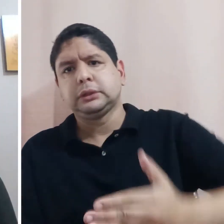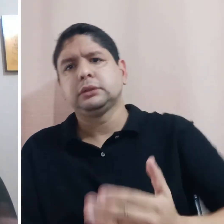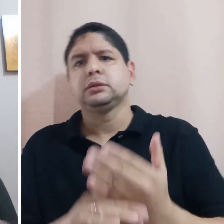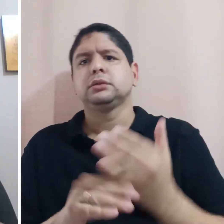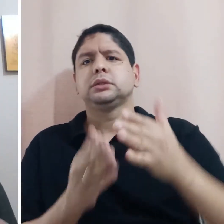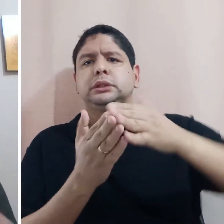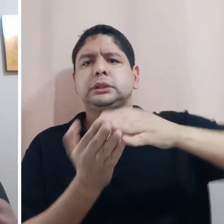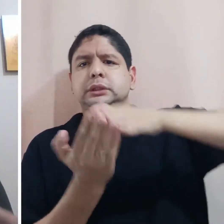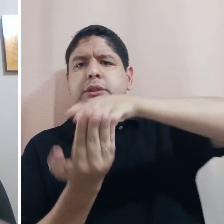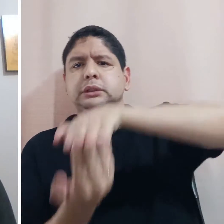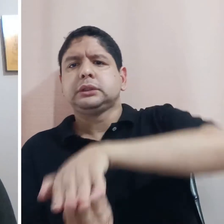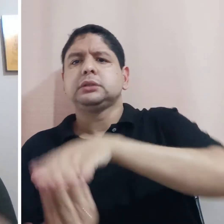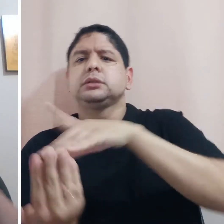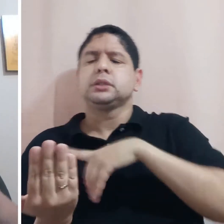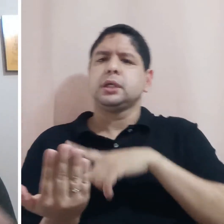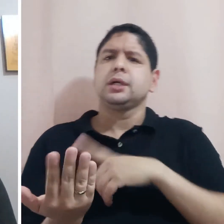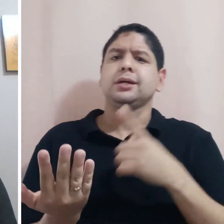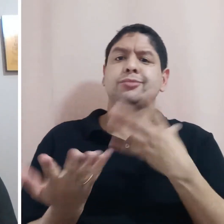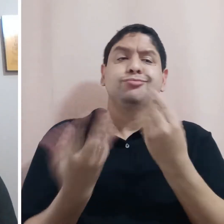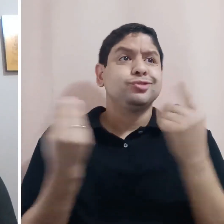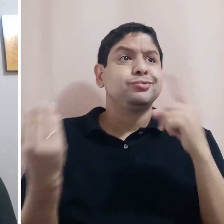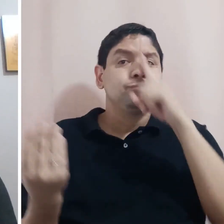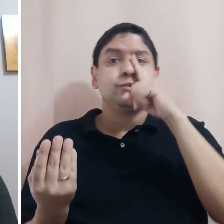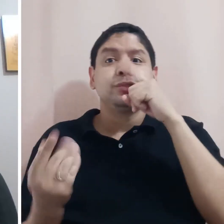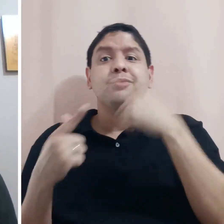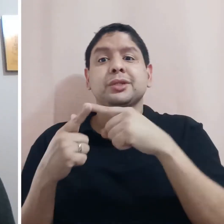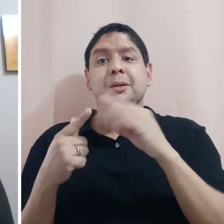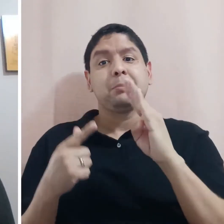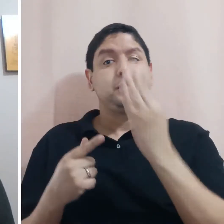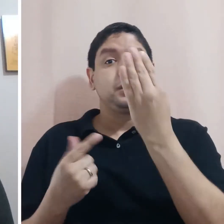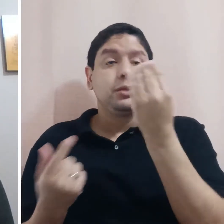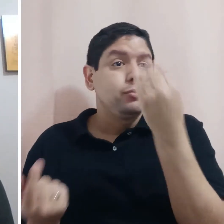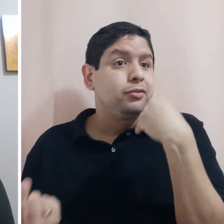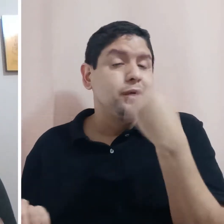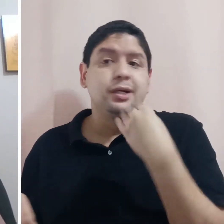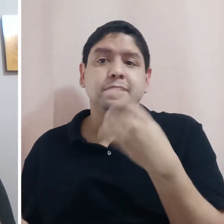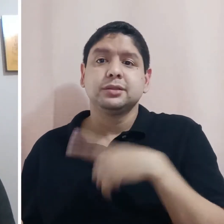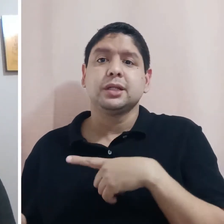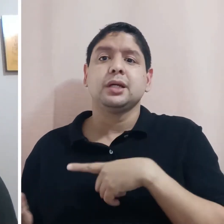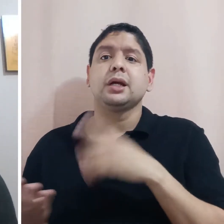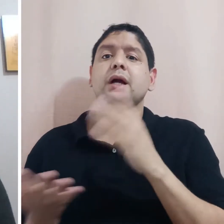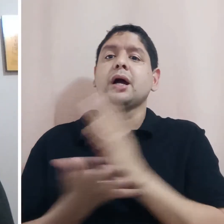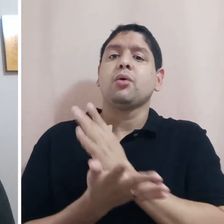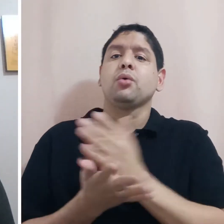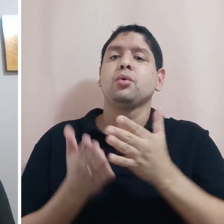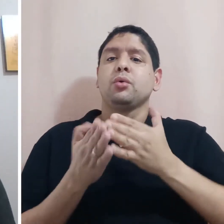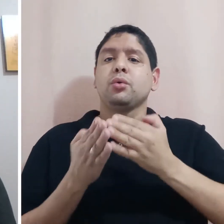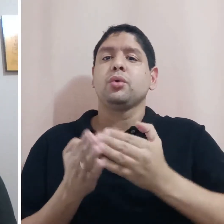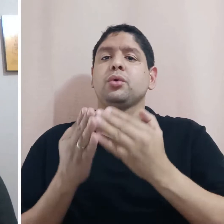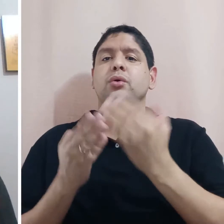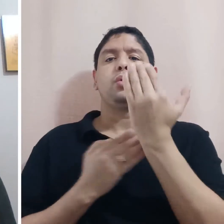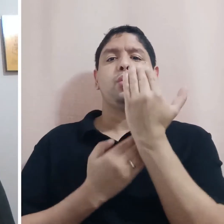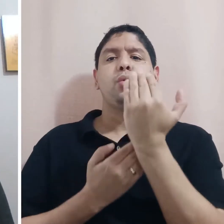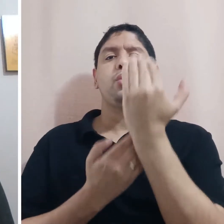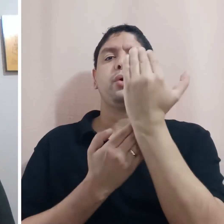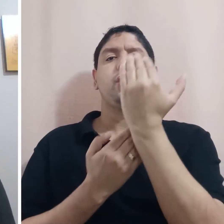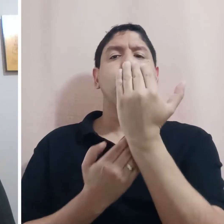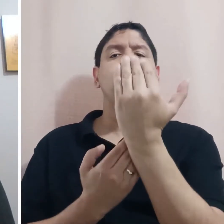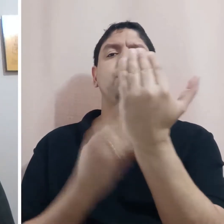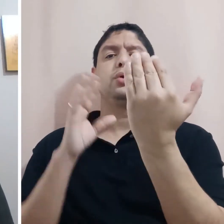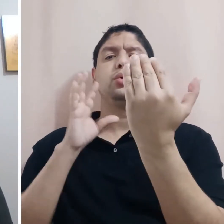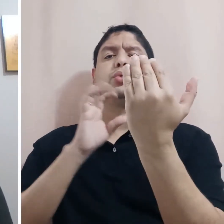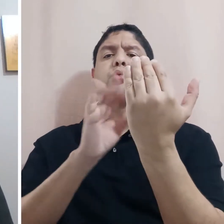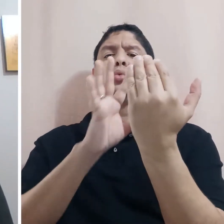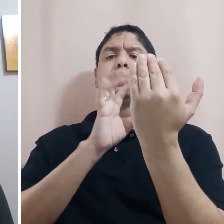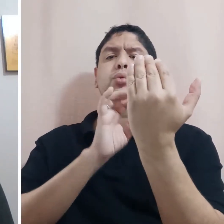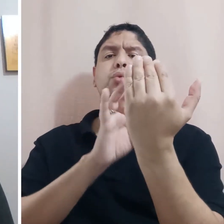e afundando, encalhando. Então, assim, eram viagens extremamente perigosas por conta dessa fragilidade. A gente pensar que as embarcações